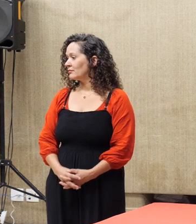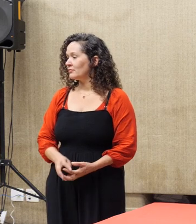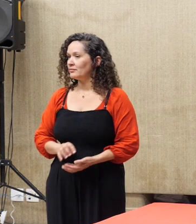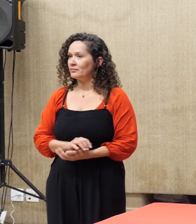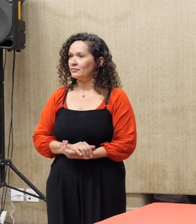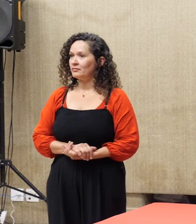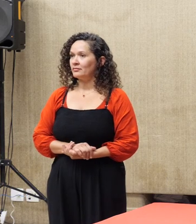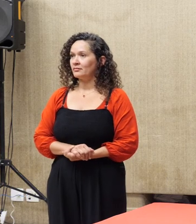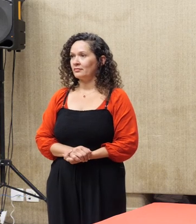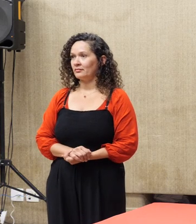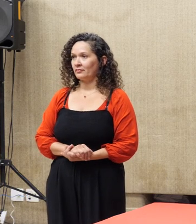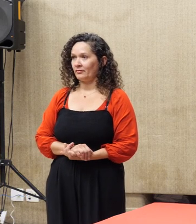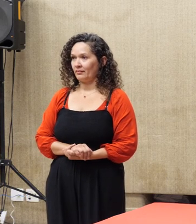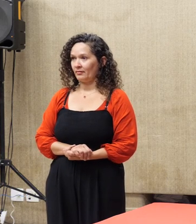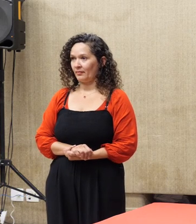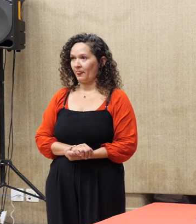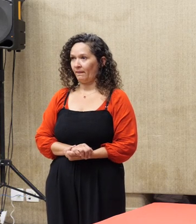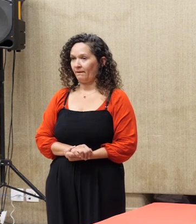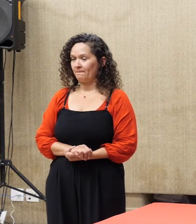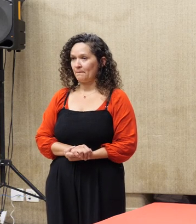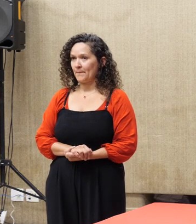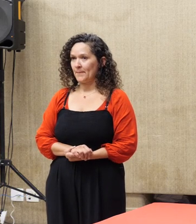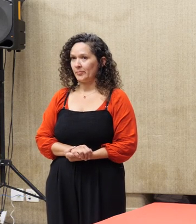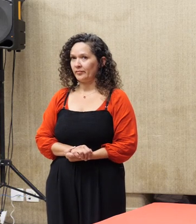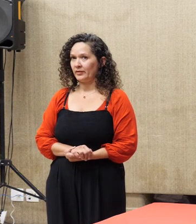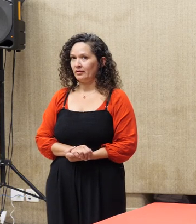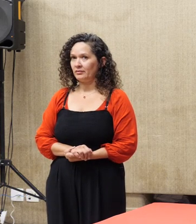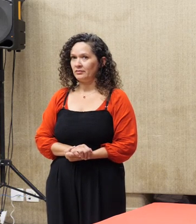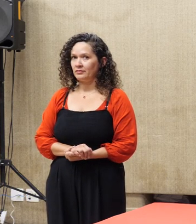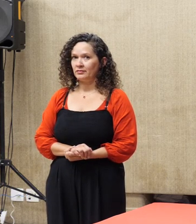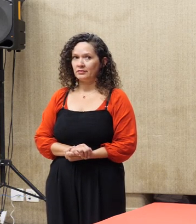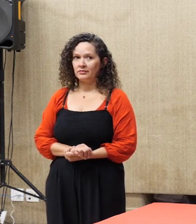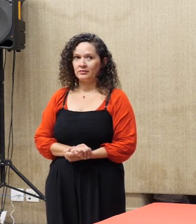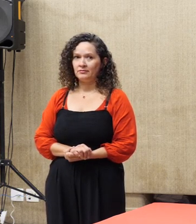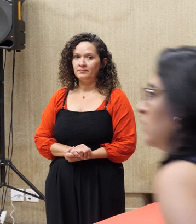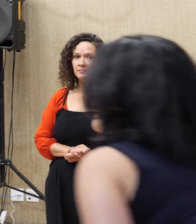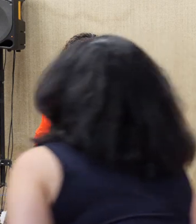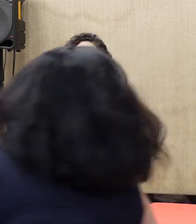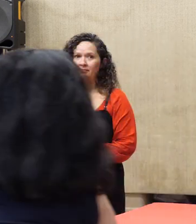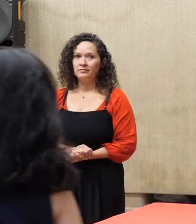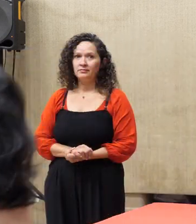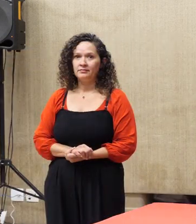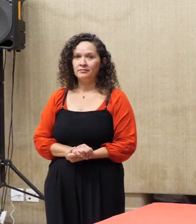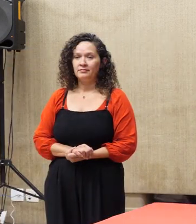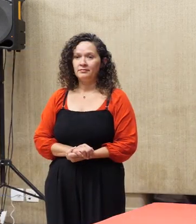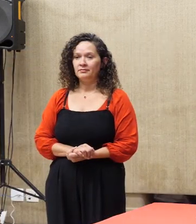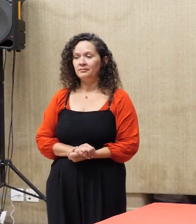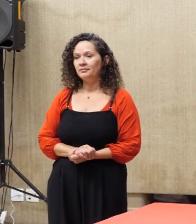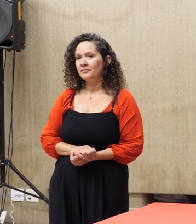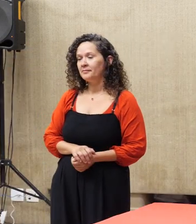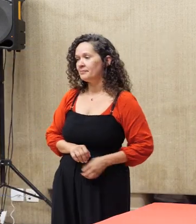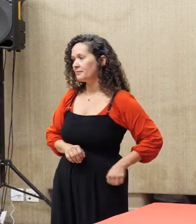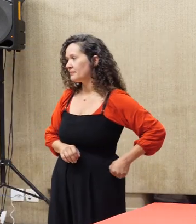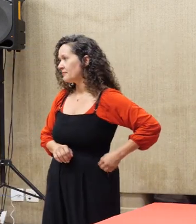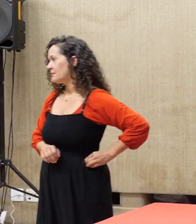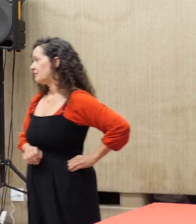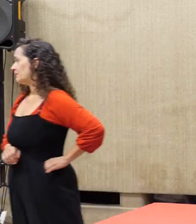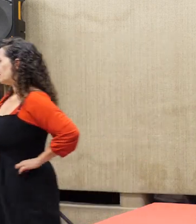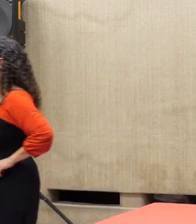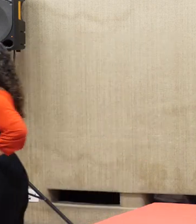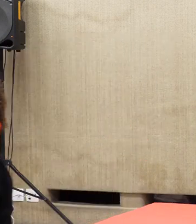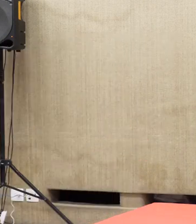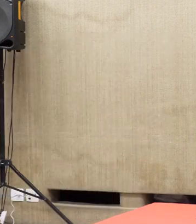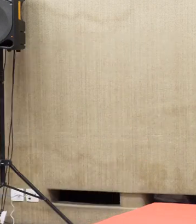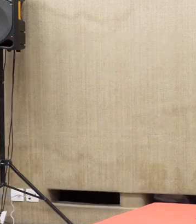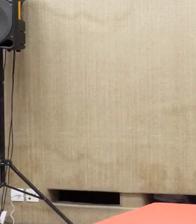a ser espaço de brincadeiras, temos parques bem cuidados, para receber famílias e amigos, as praças prontas para receber feiras